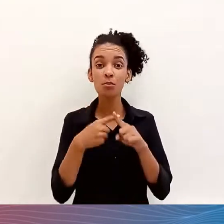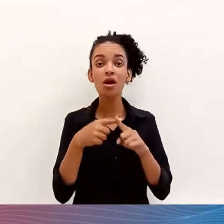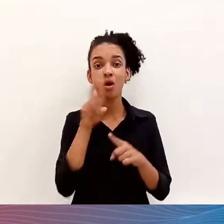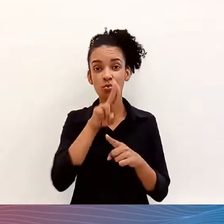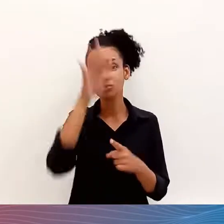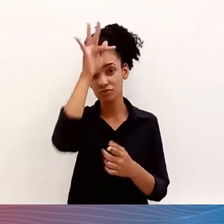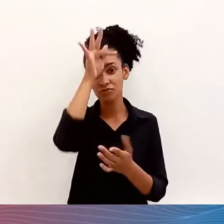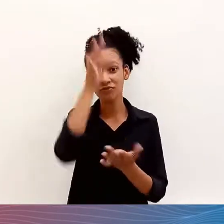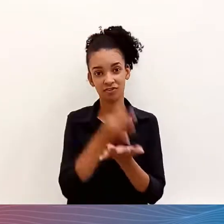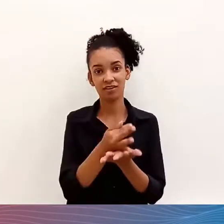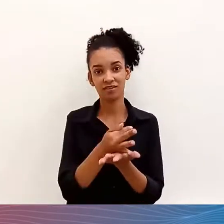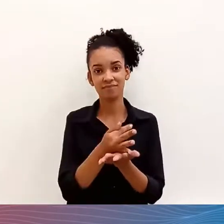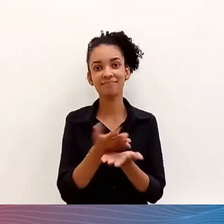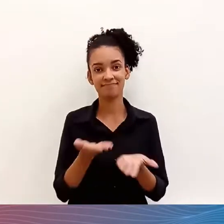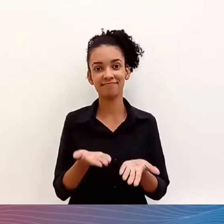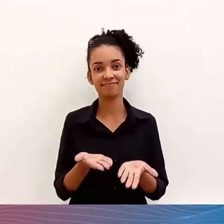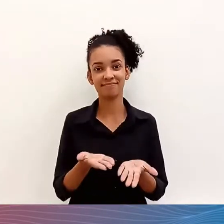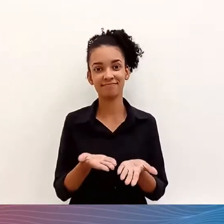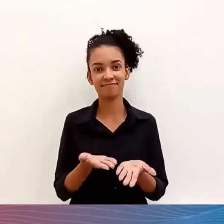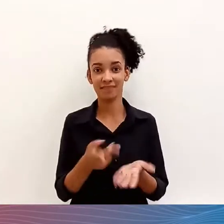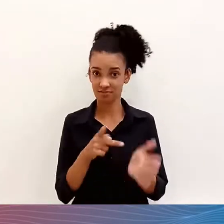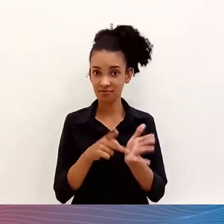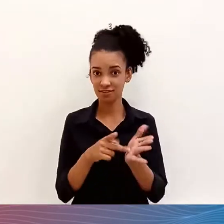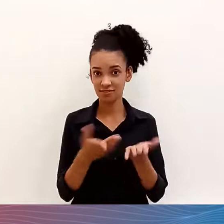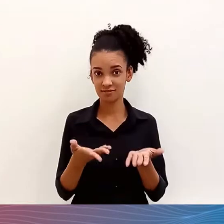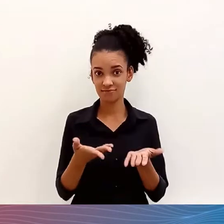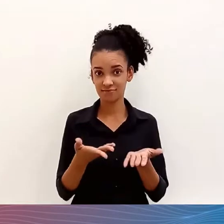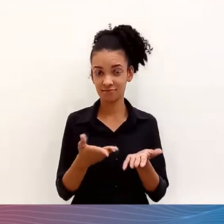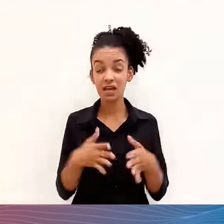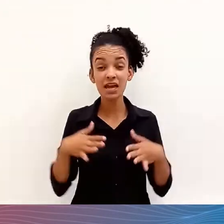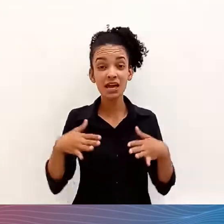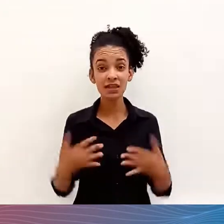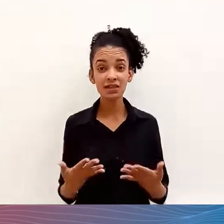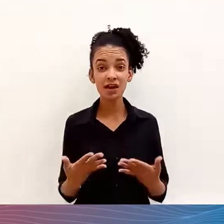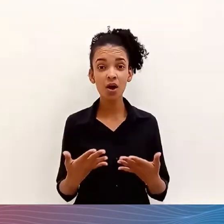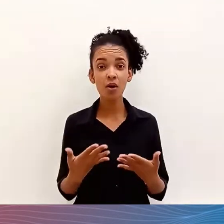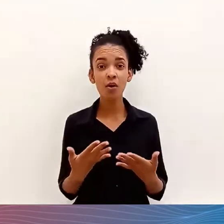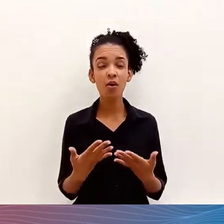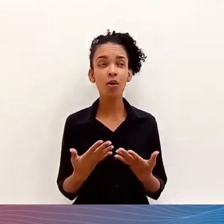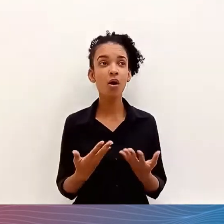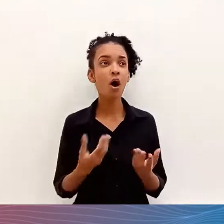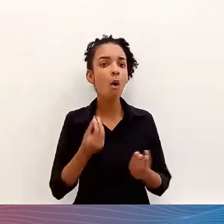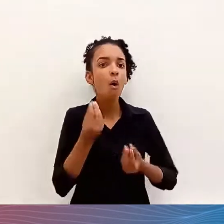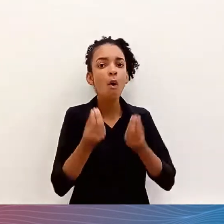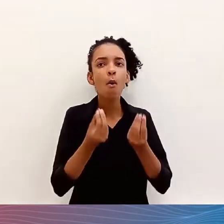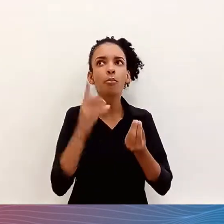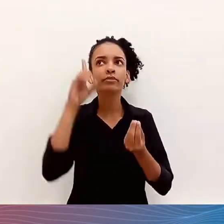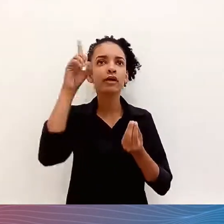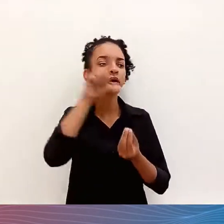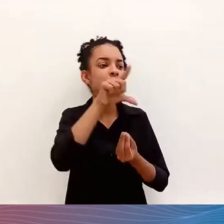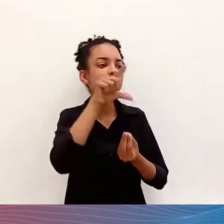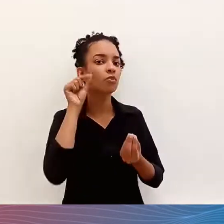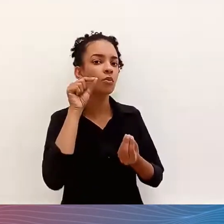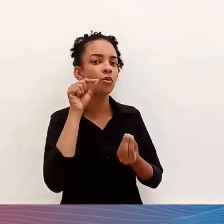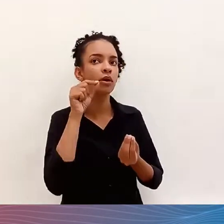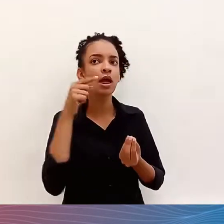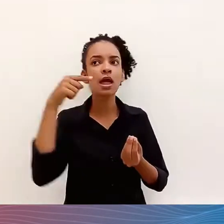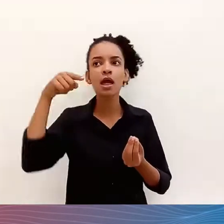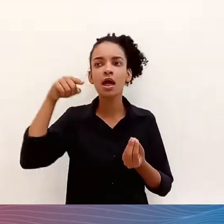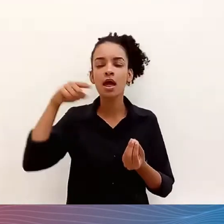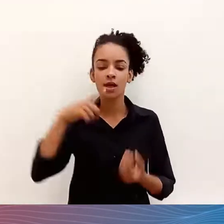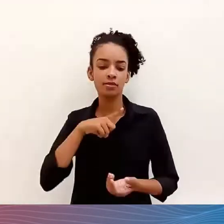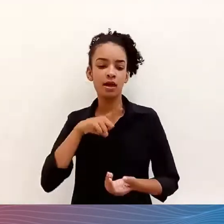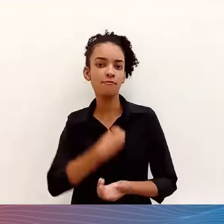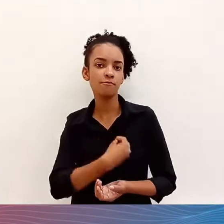não é? Então, irmãos, como é que vai se selecionar quem vai para a vida e quem vai para a morte? Como é que vai selecionar?